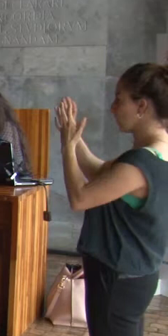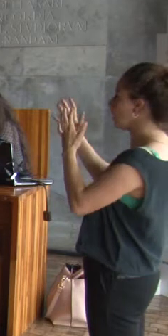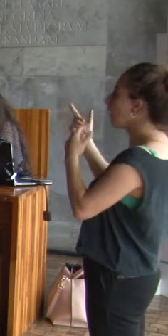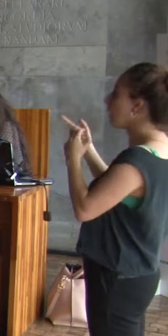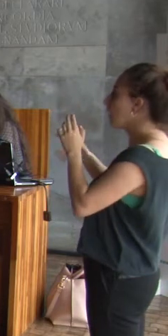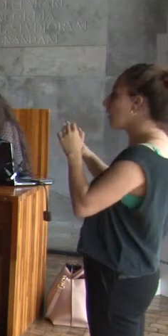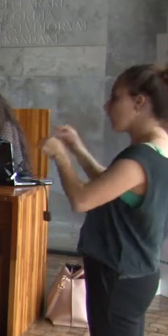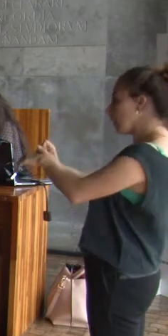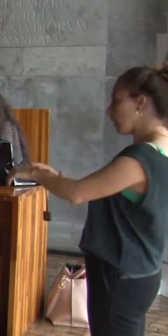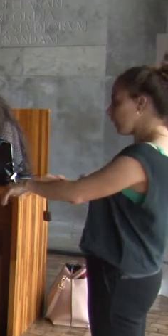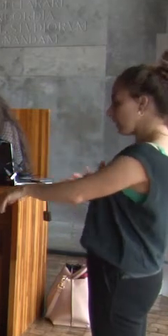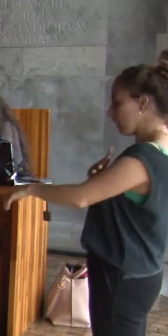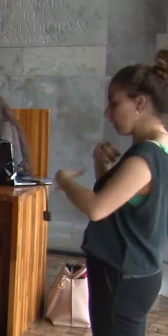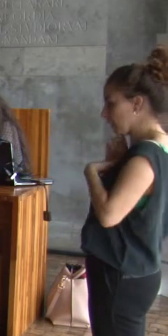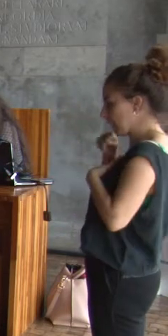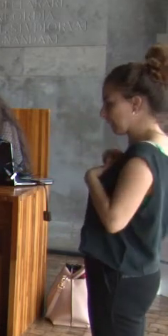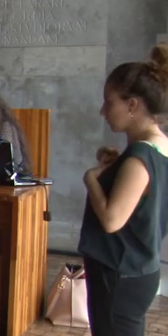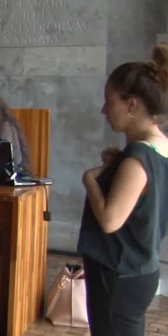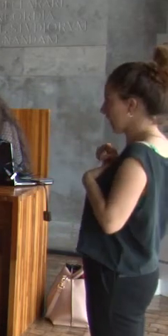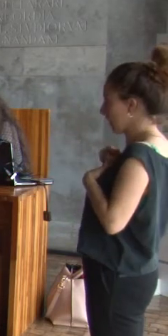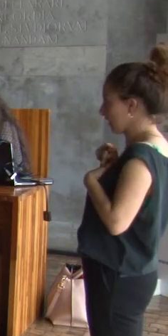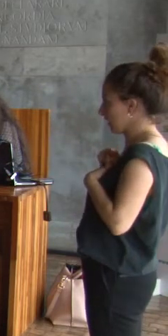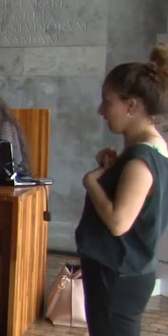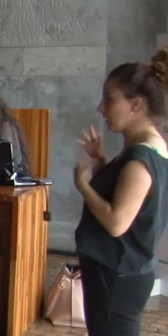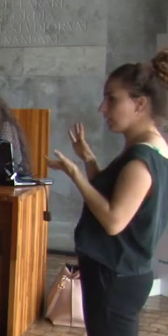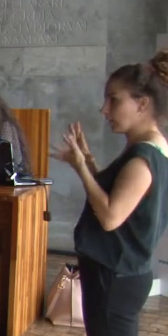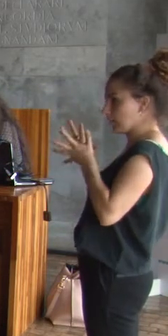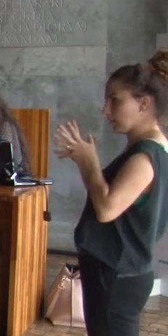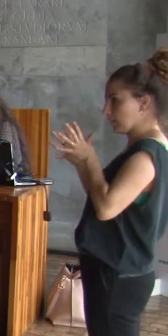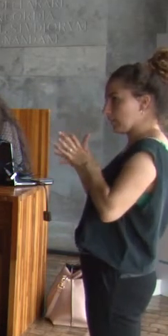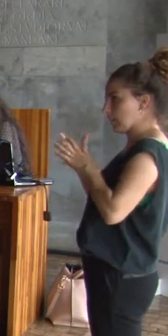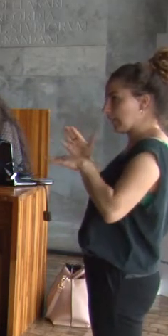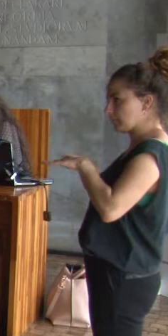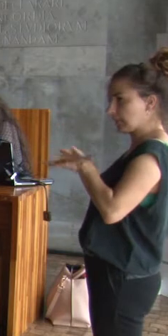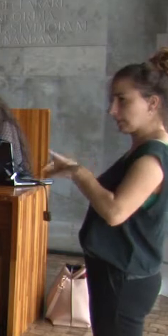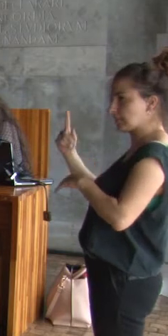più proprio personale, e rende quindi l'esperienza